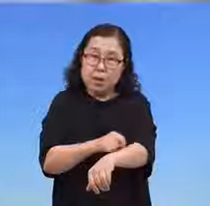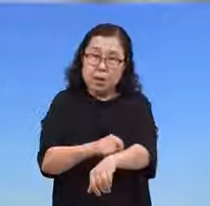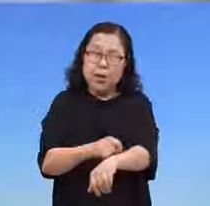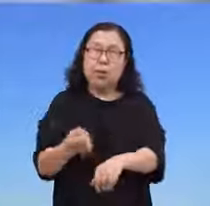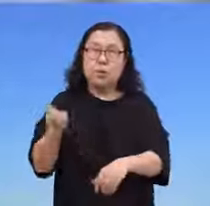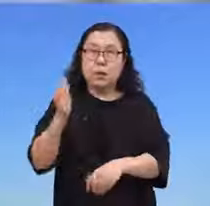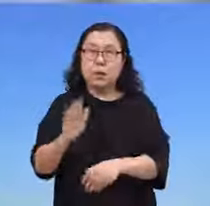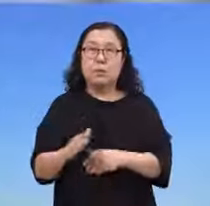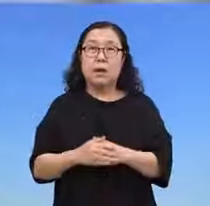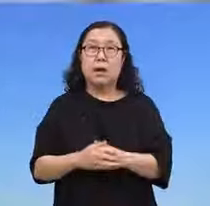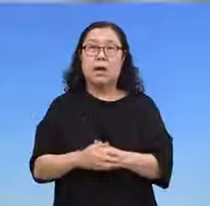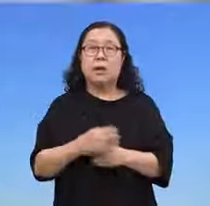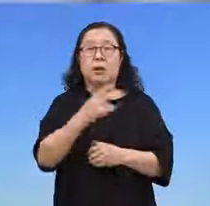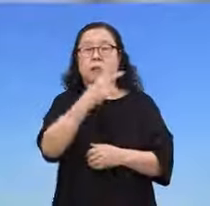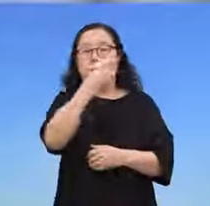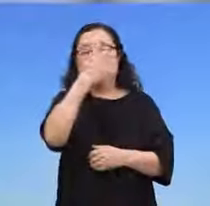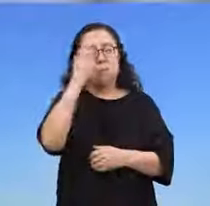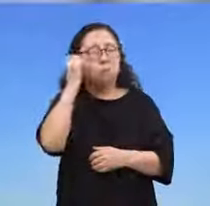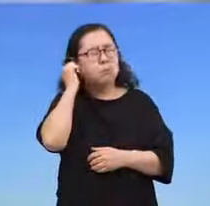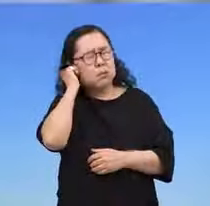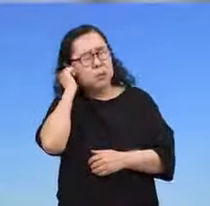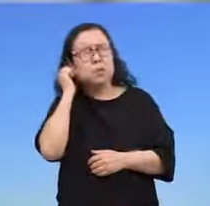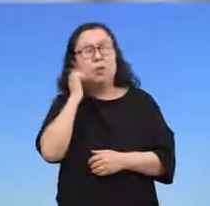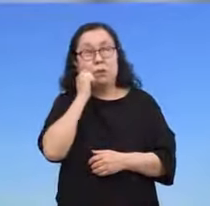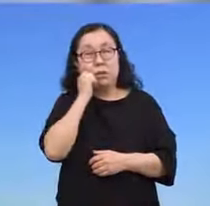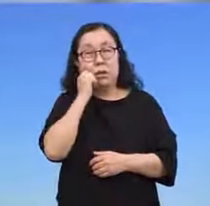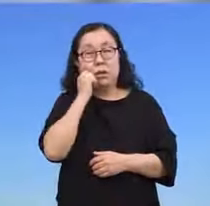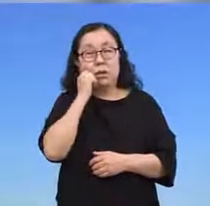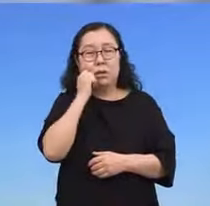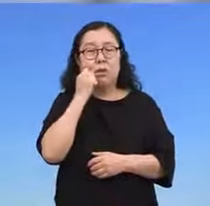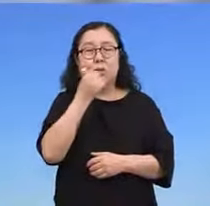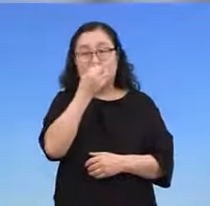안 오고 또 잠도 깊이 안 오고,